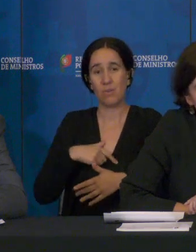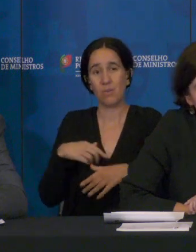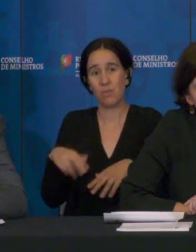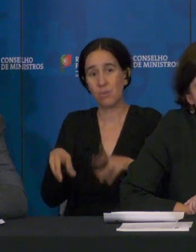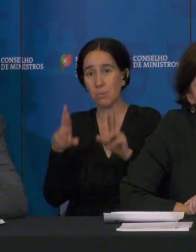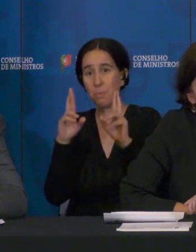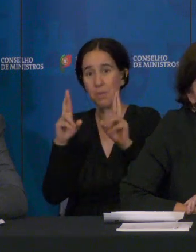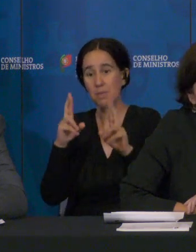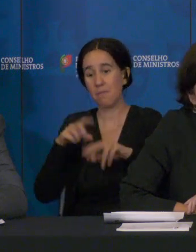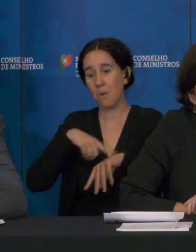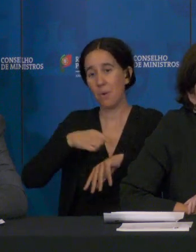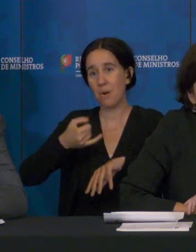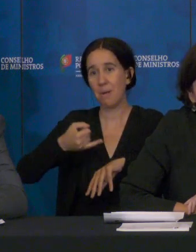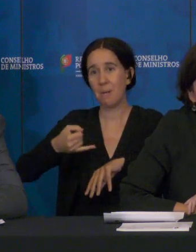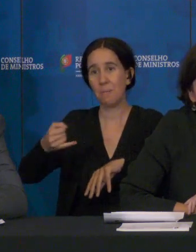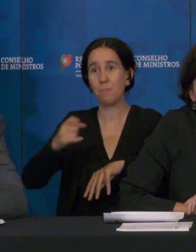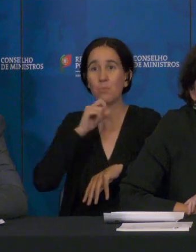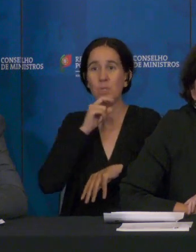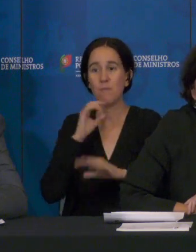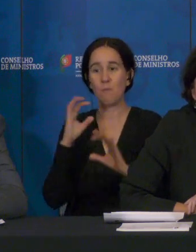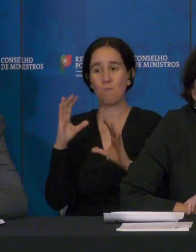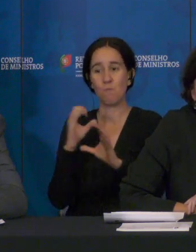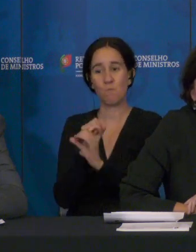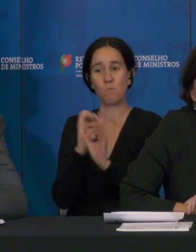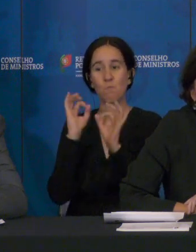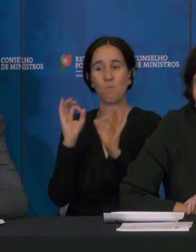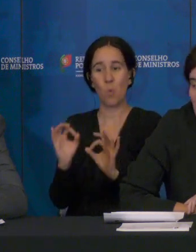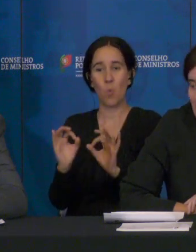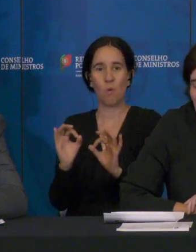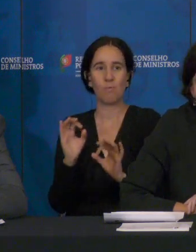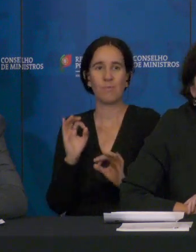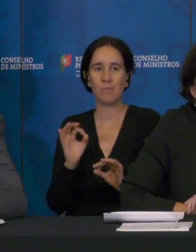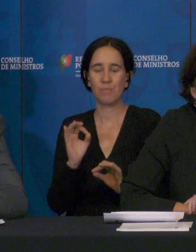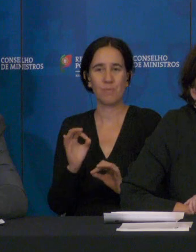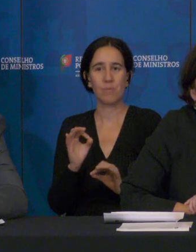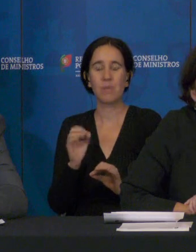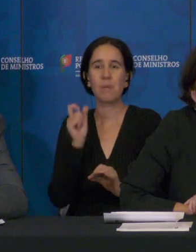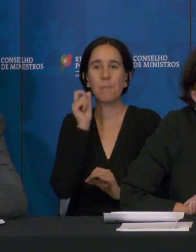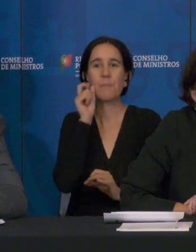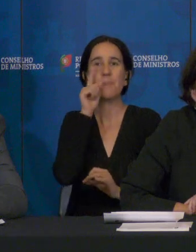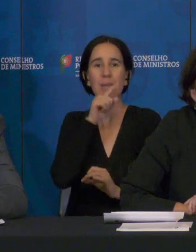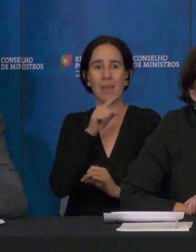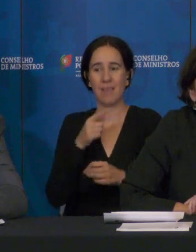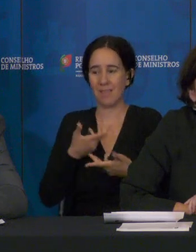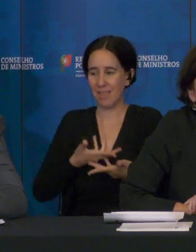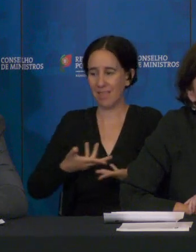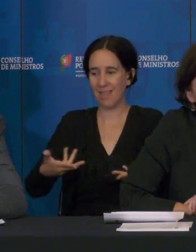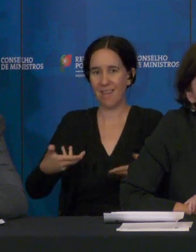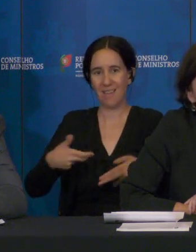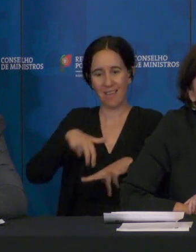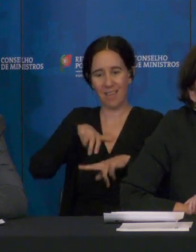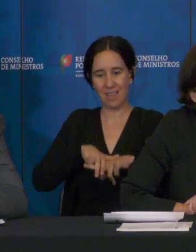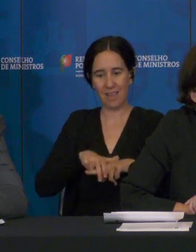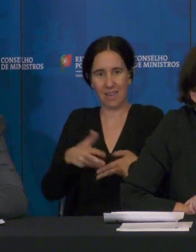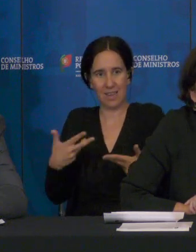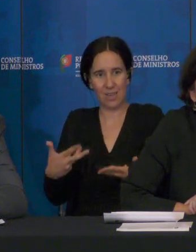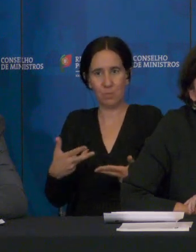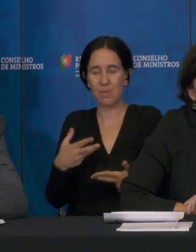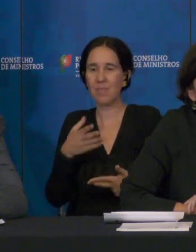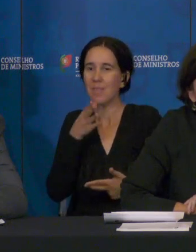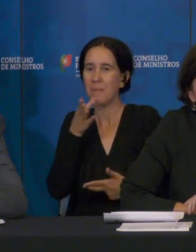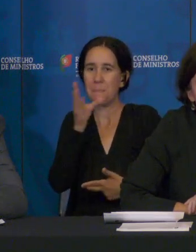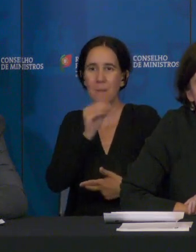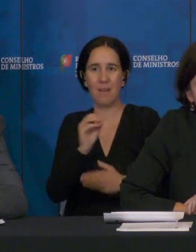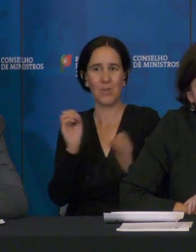que nas próximas horas possa tudo ficar fechado e, portanto, não há absolutamente para quem está aqui nesta cadeira neste momento mais nada